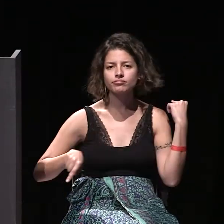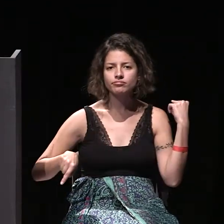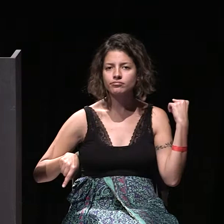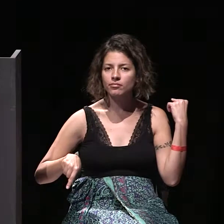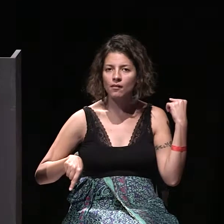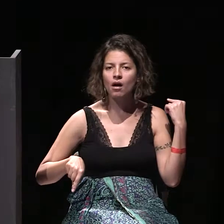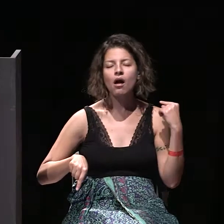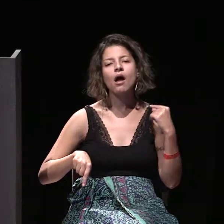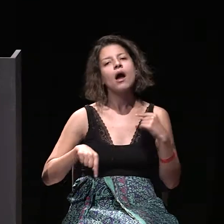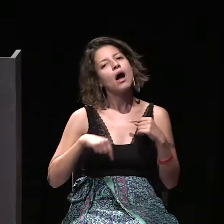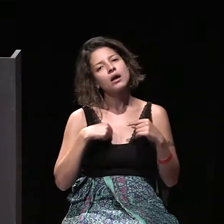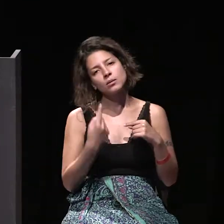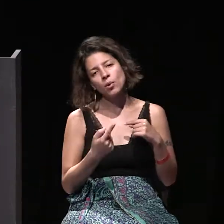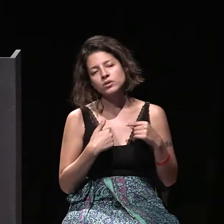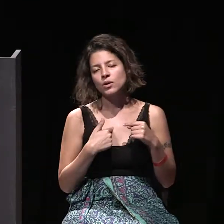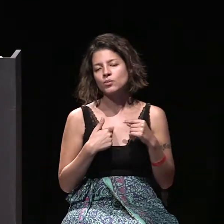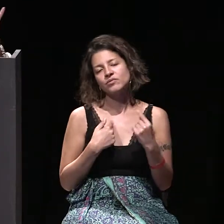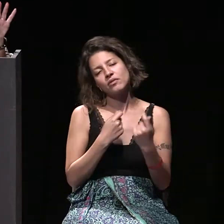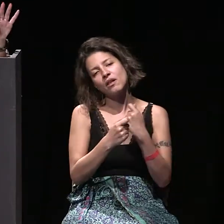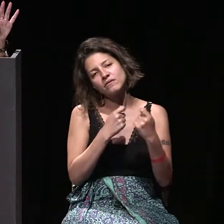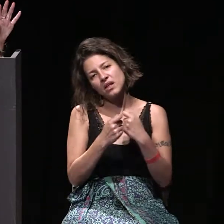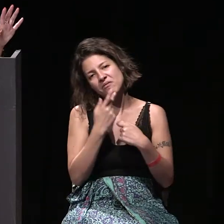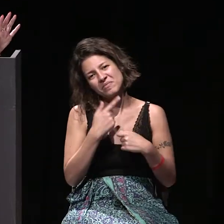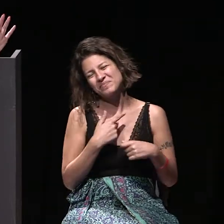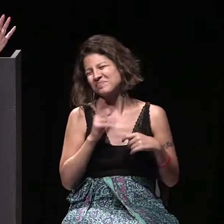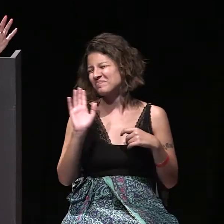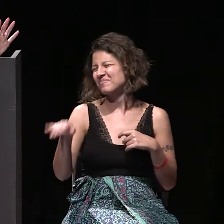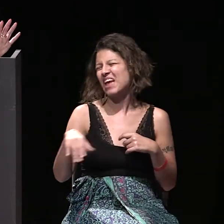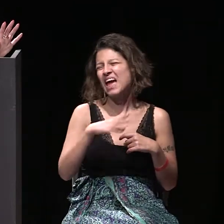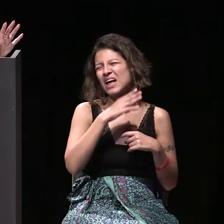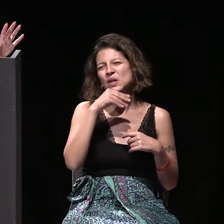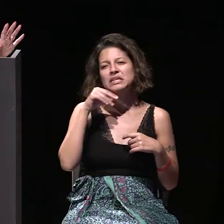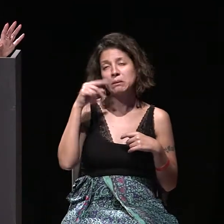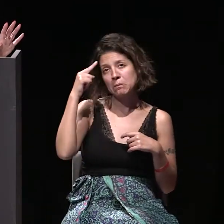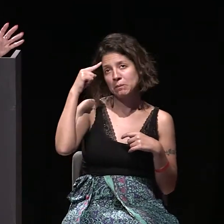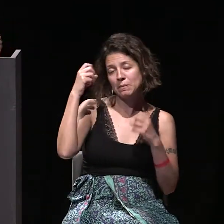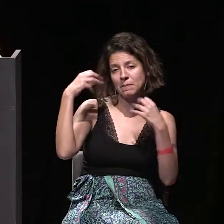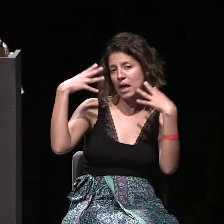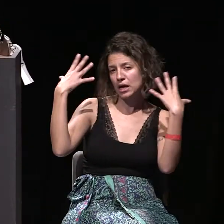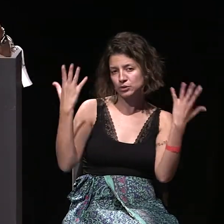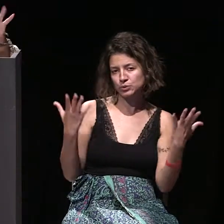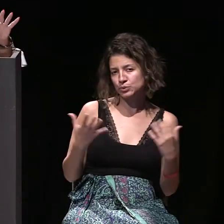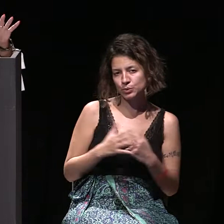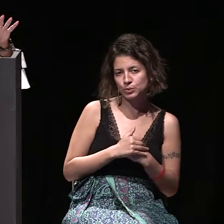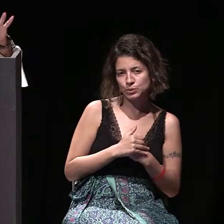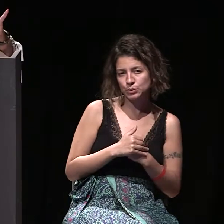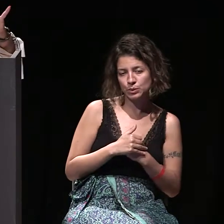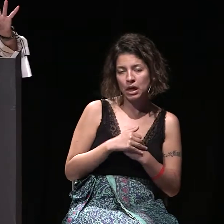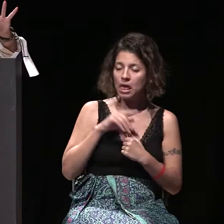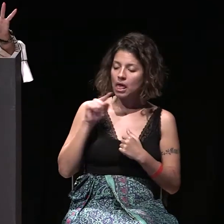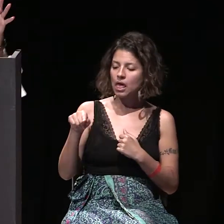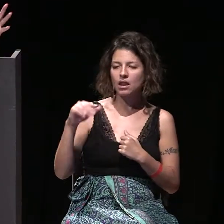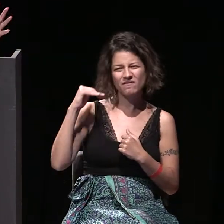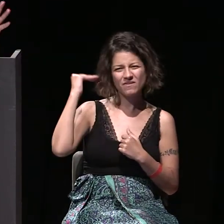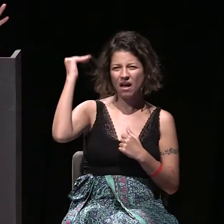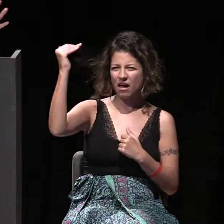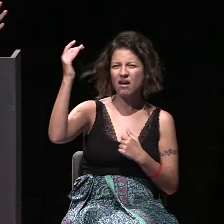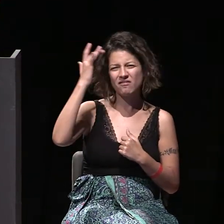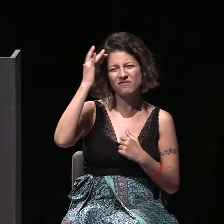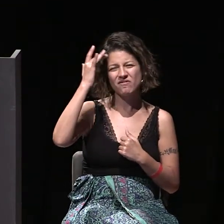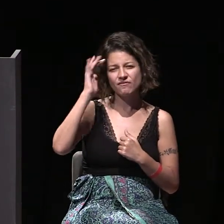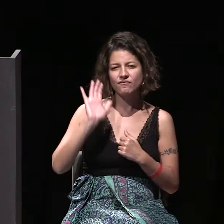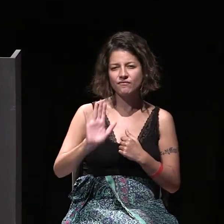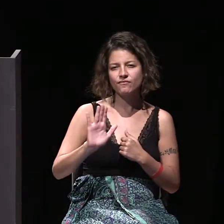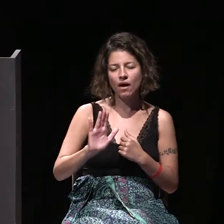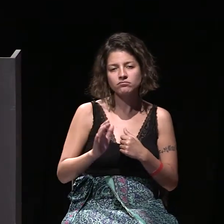Quando eu entrevistava as pessoas, diziam, adolescente tem pensamento mágico. Ele vai crescer. Então,